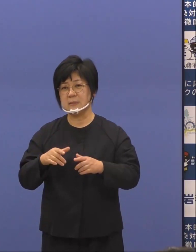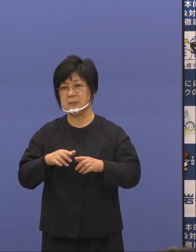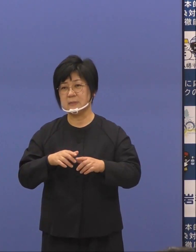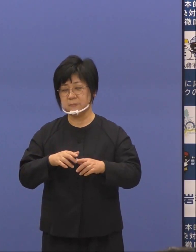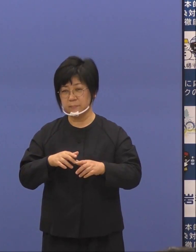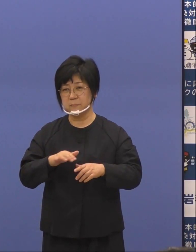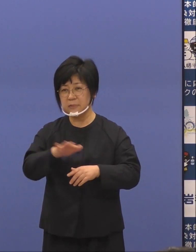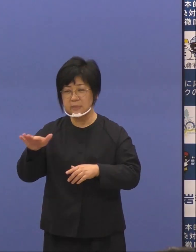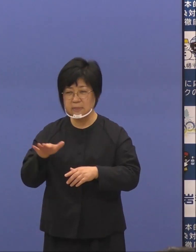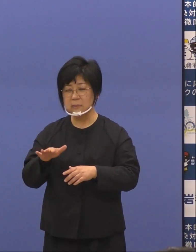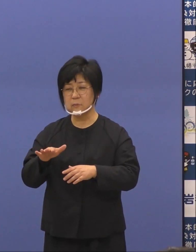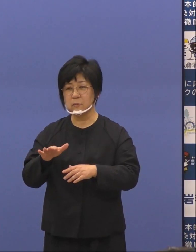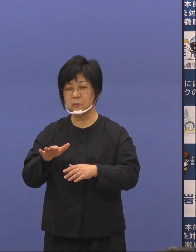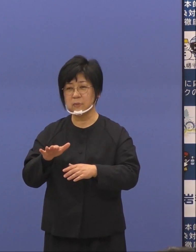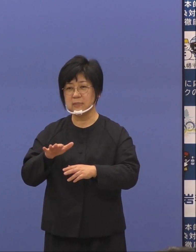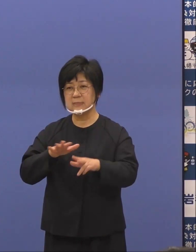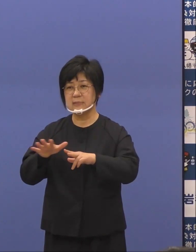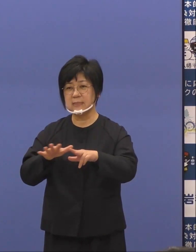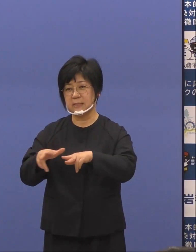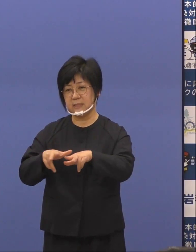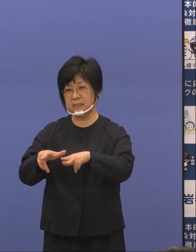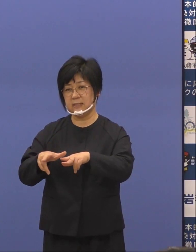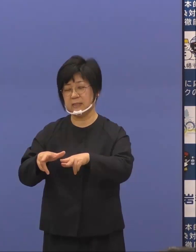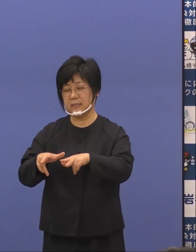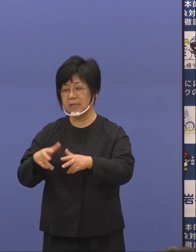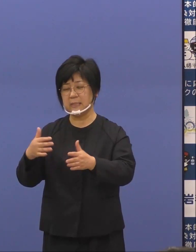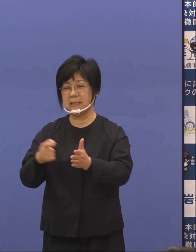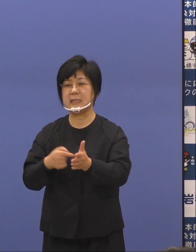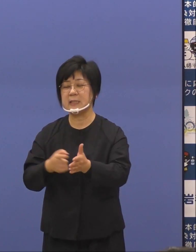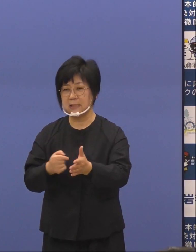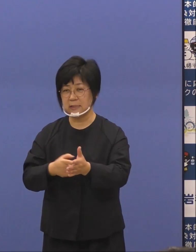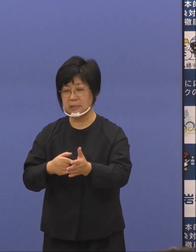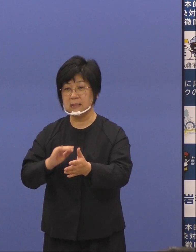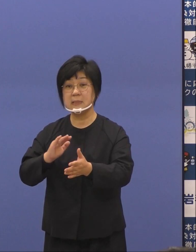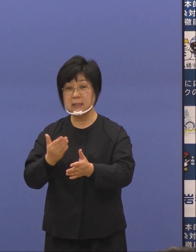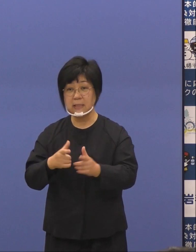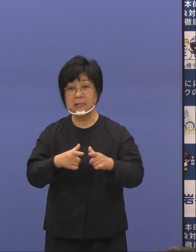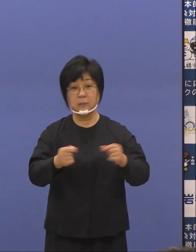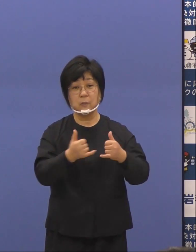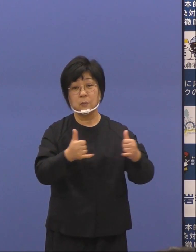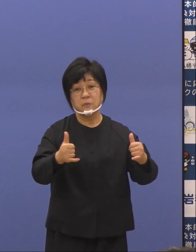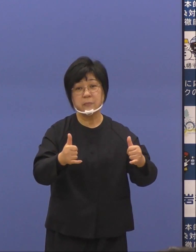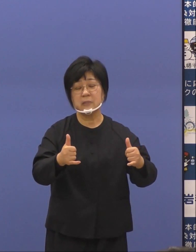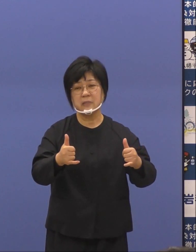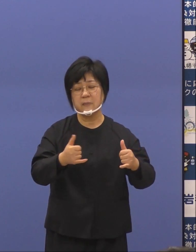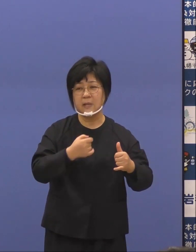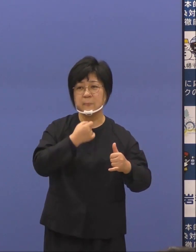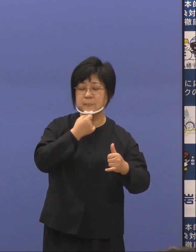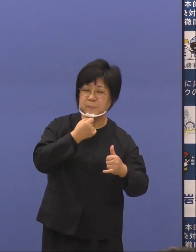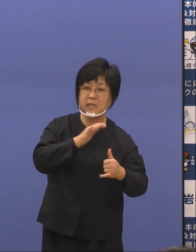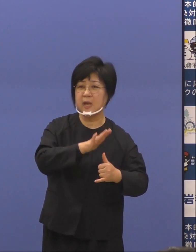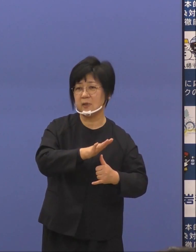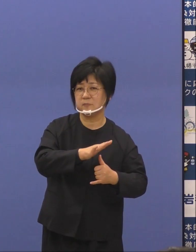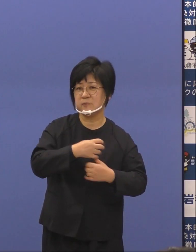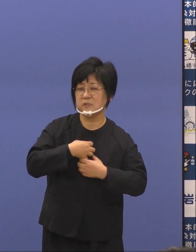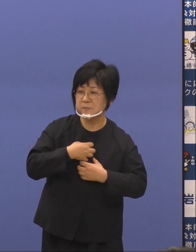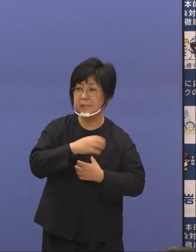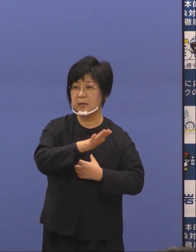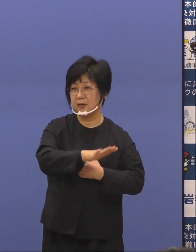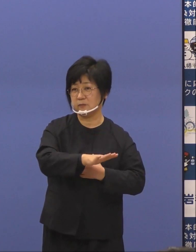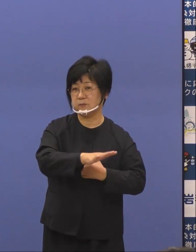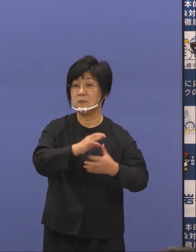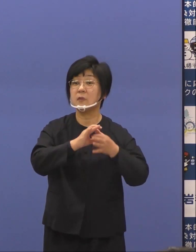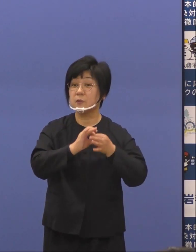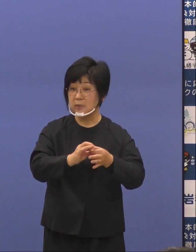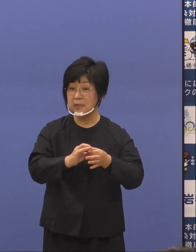にはあるんですよ、非常に由々しい事態だっていうのは。それが内閣支持率の低下、不支持率の上昇として現れている